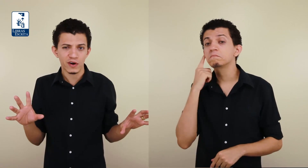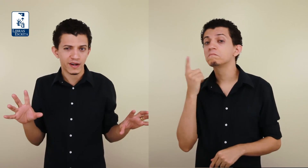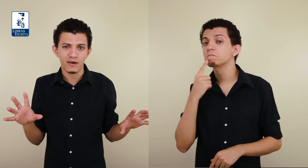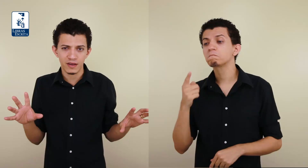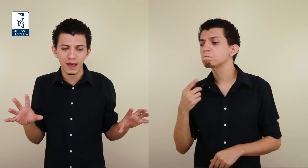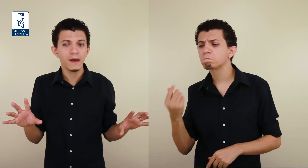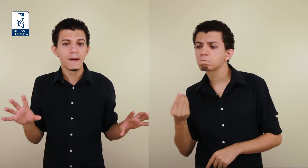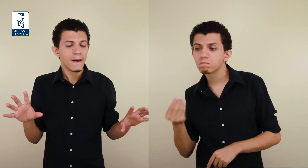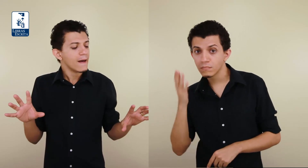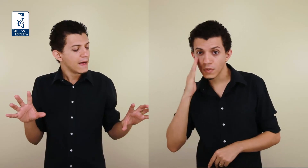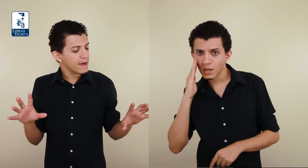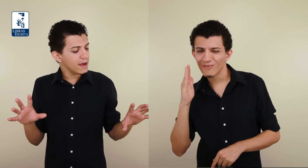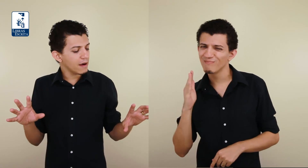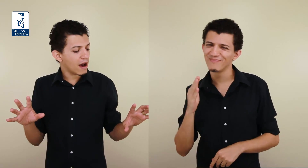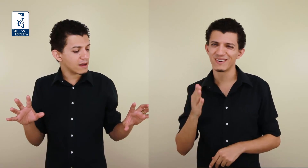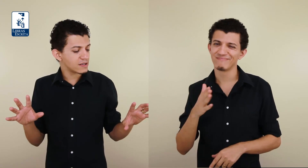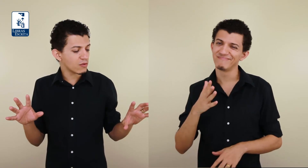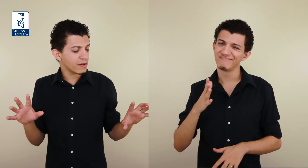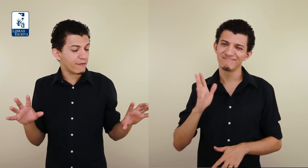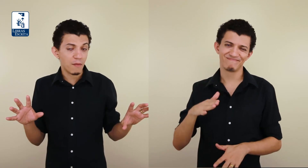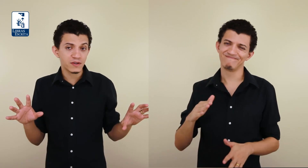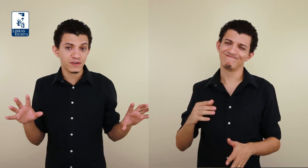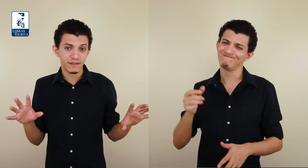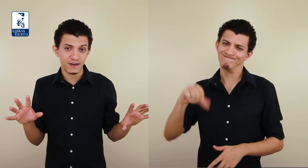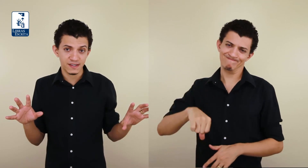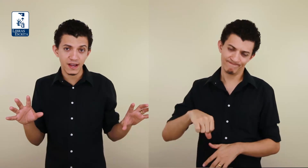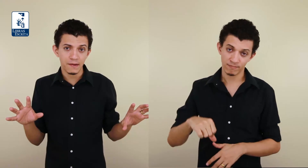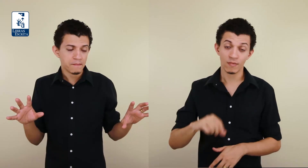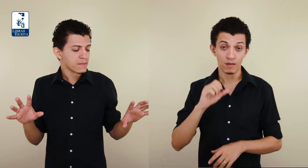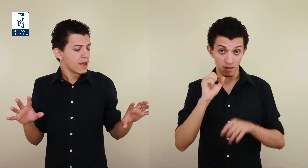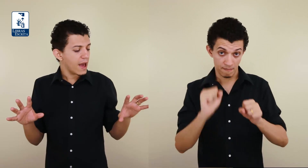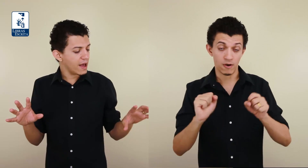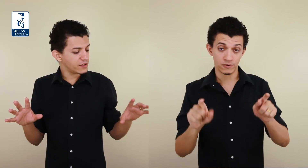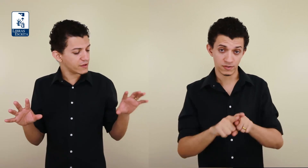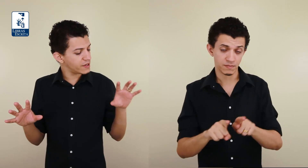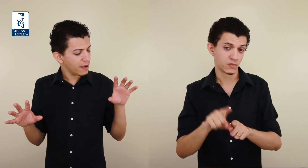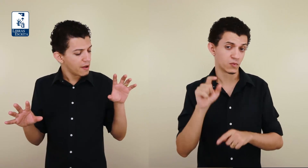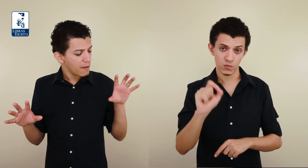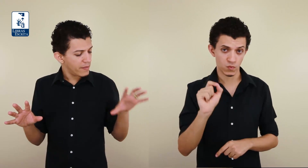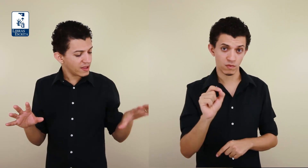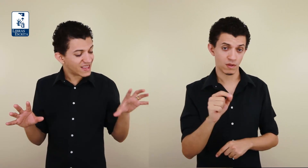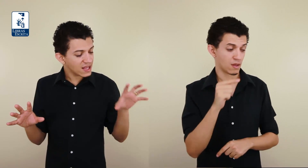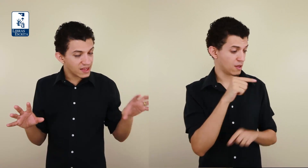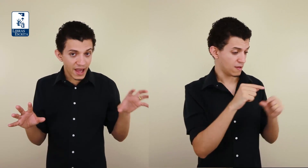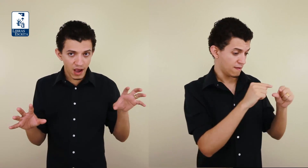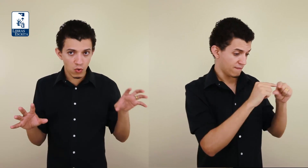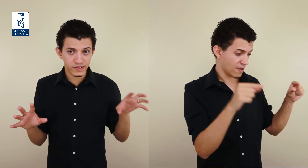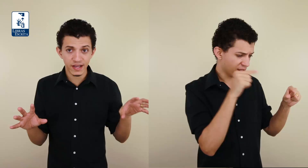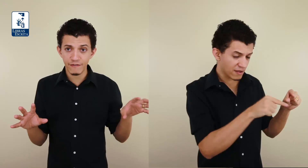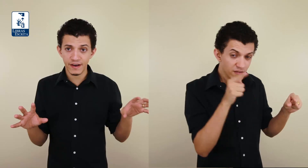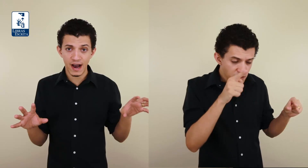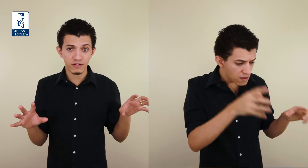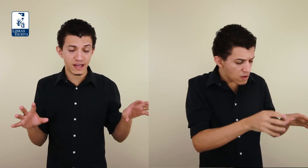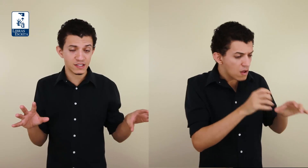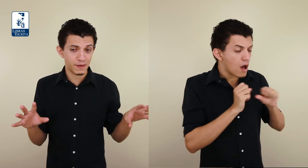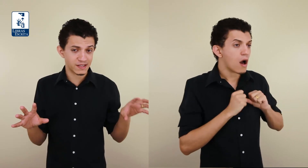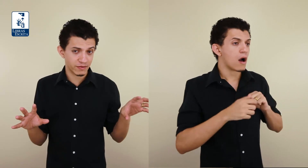funciona, ok? E a segunda forma de você fazer é de você entender o significado dessa expressão na